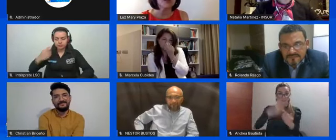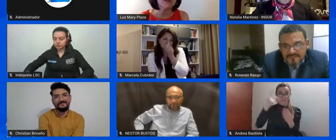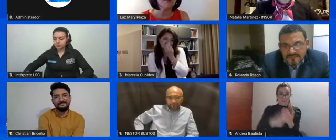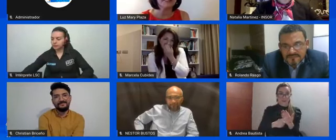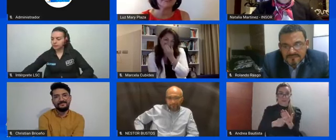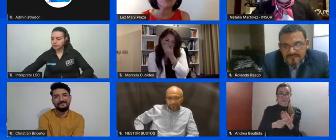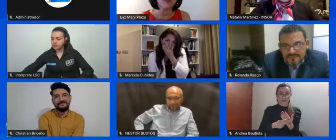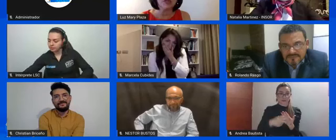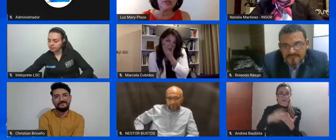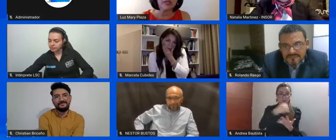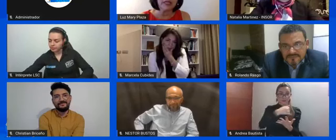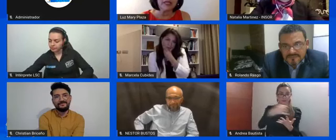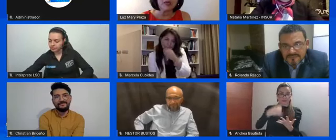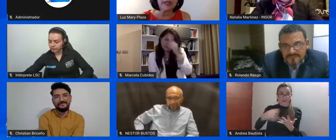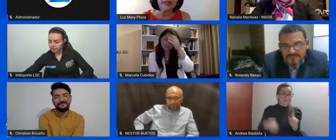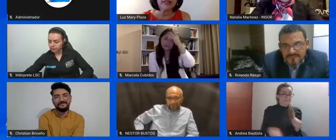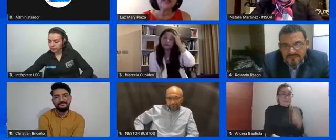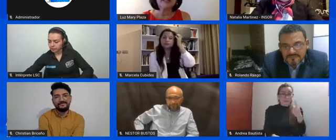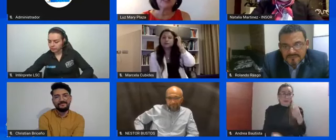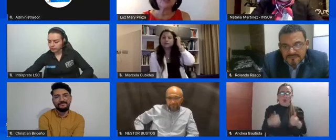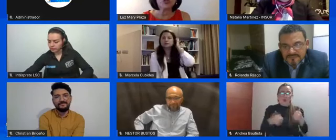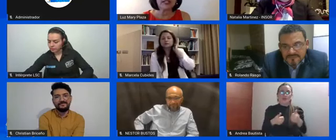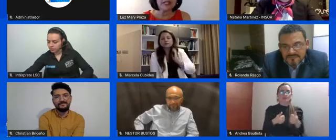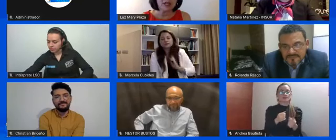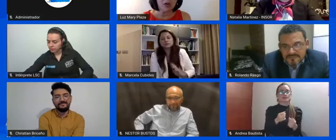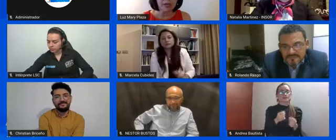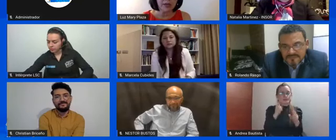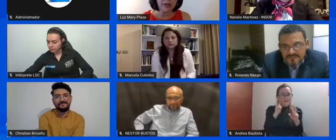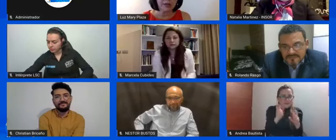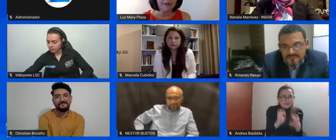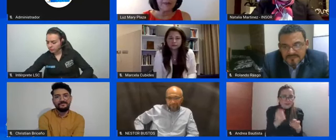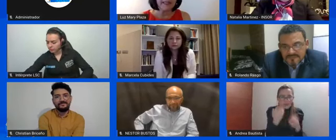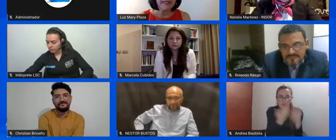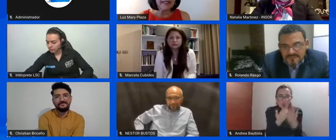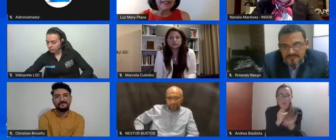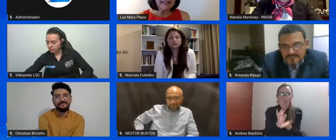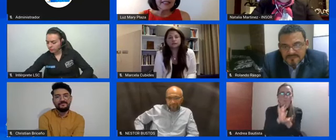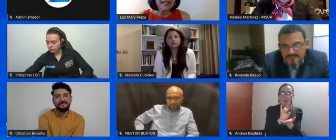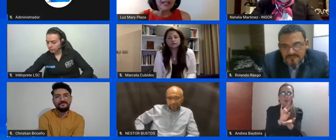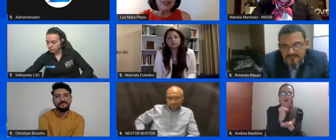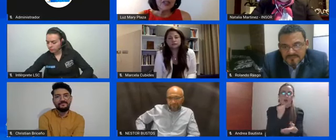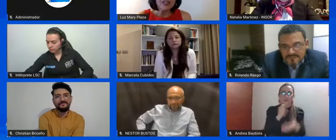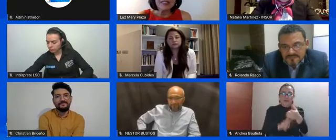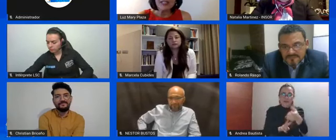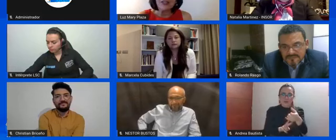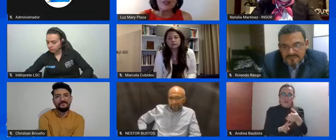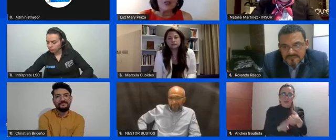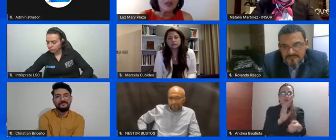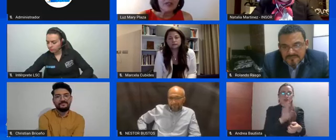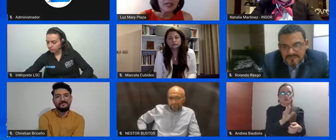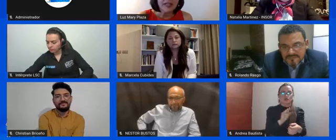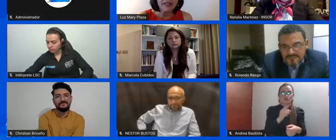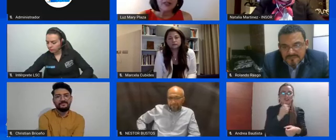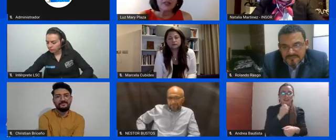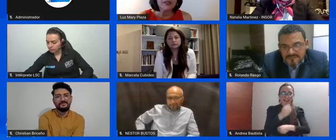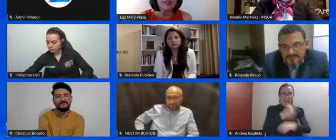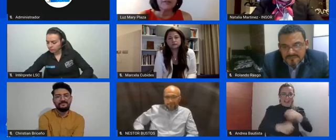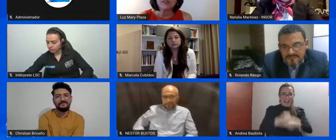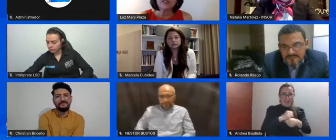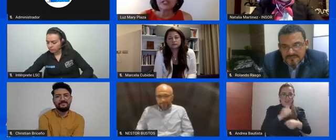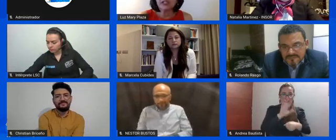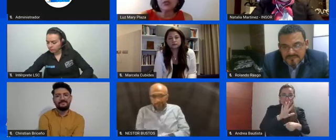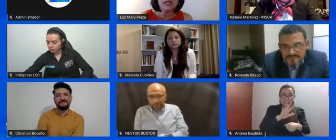primer proyecto fue la validación para el modelo bilingüe del menor de 5 años. Es decir, a